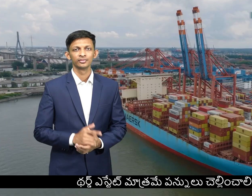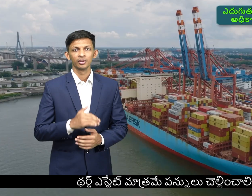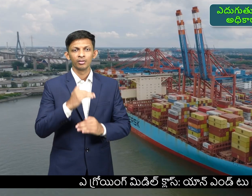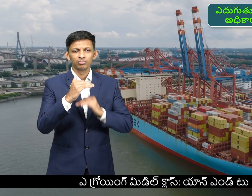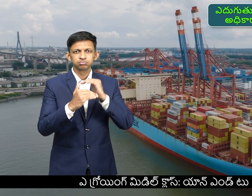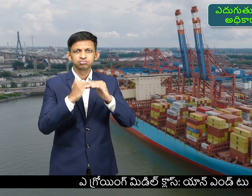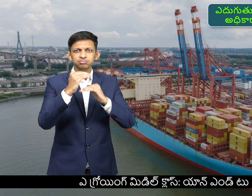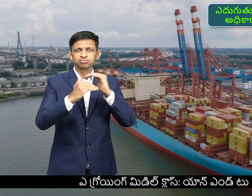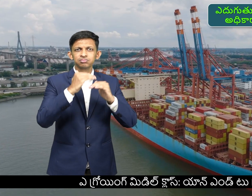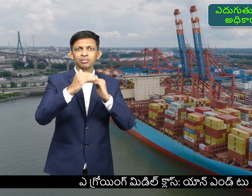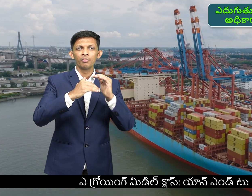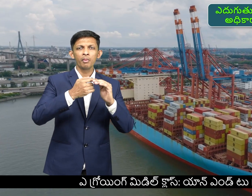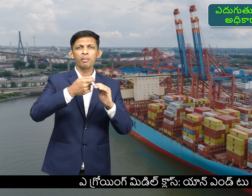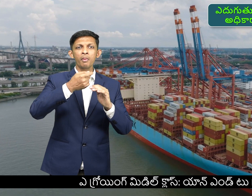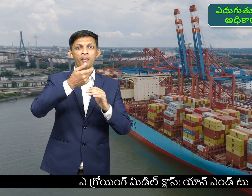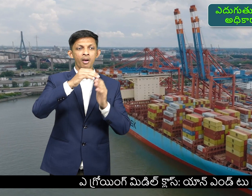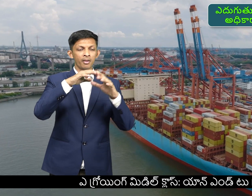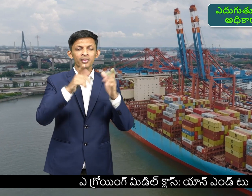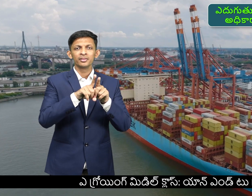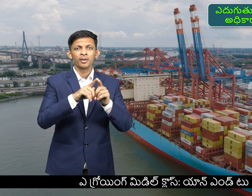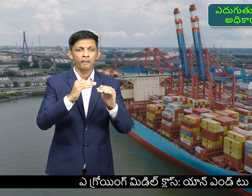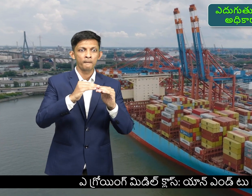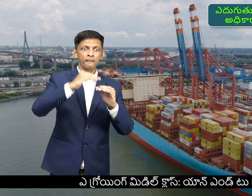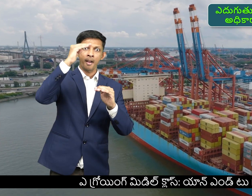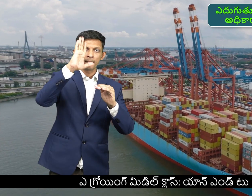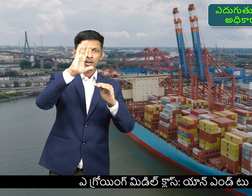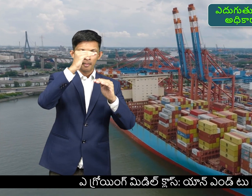ఏ గ్రోయింగ్ మిడిల్ క్లాస్, an end to privileges.